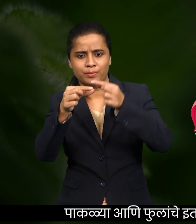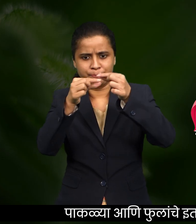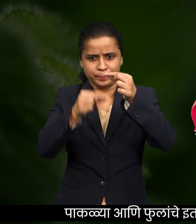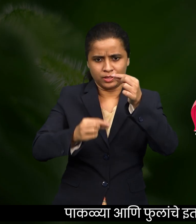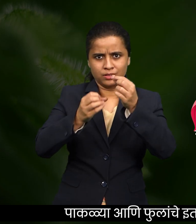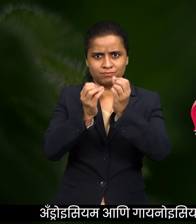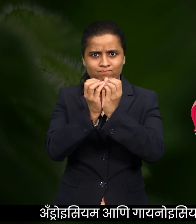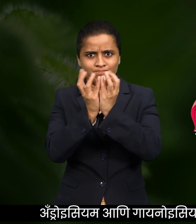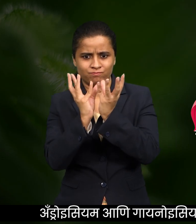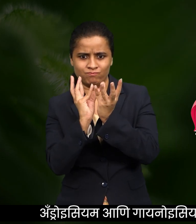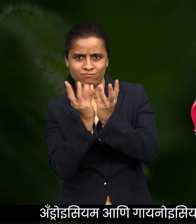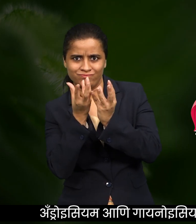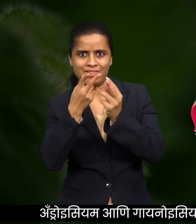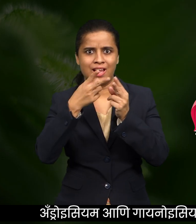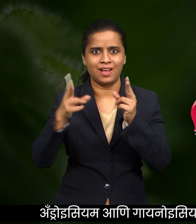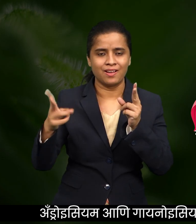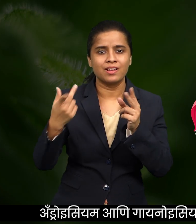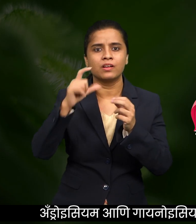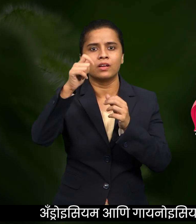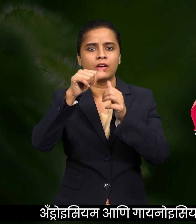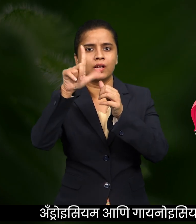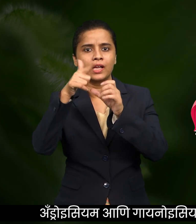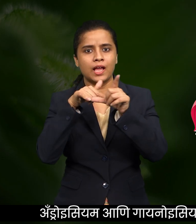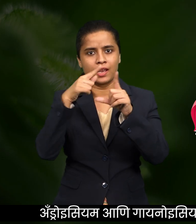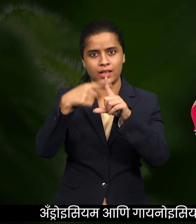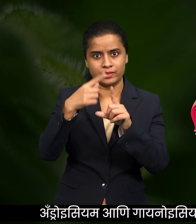करोला, अँड्रोशियम आणि गायनोशियम हे